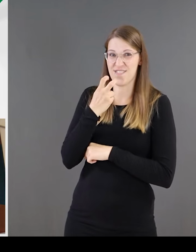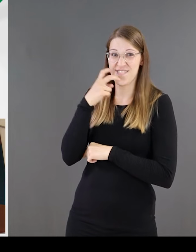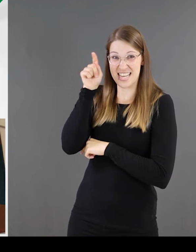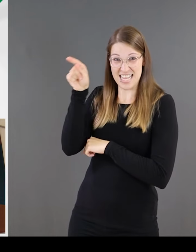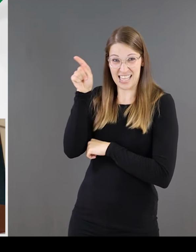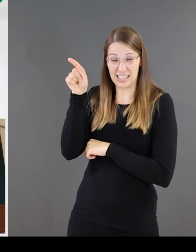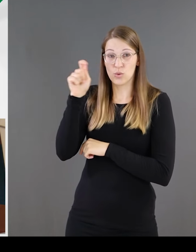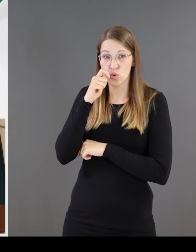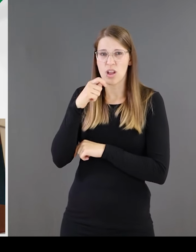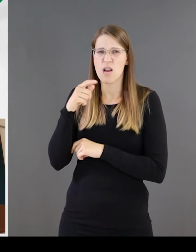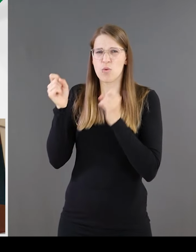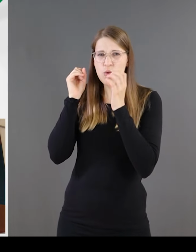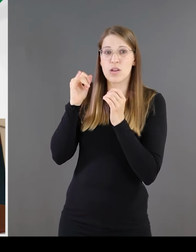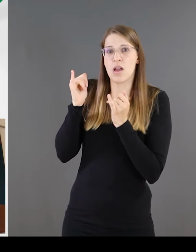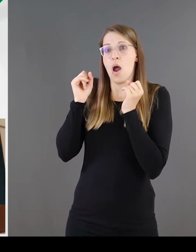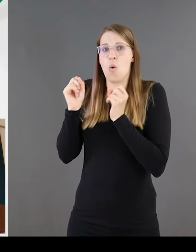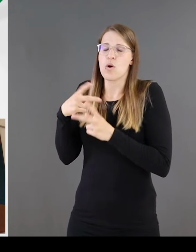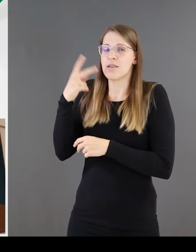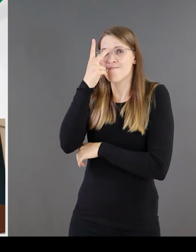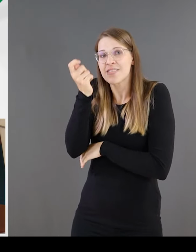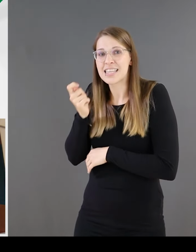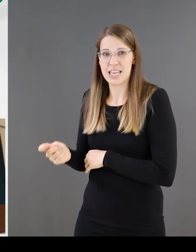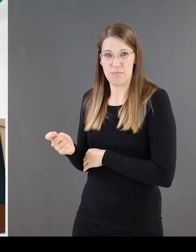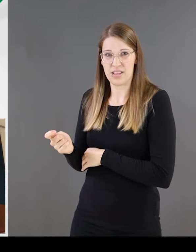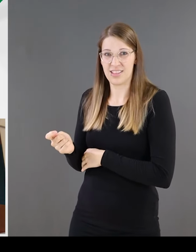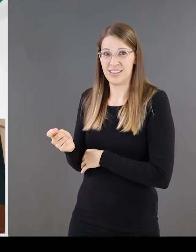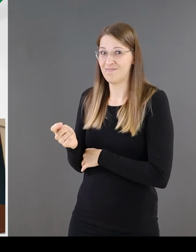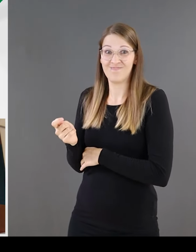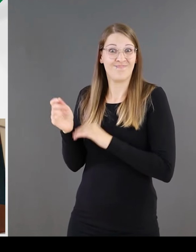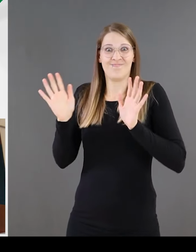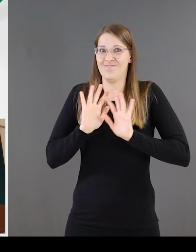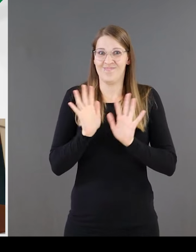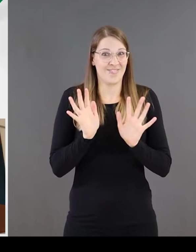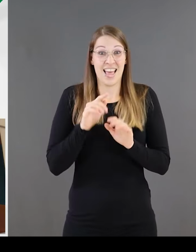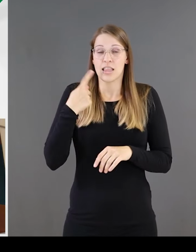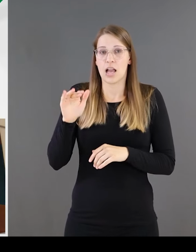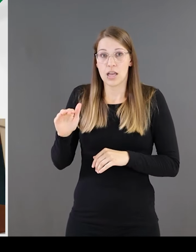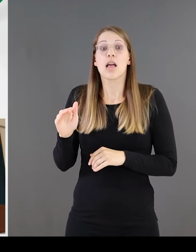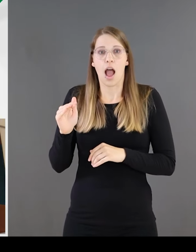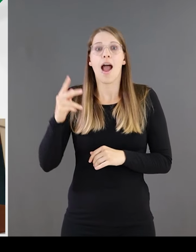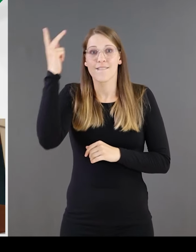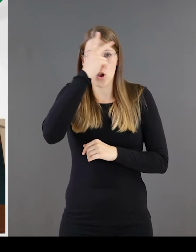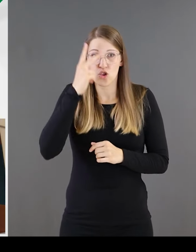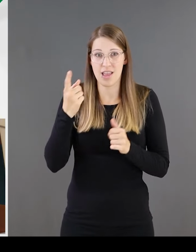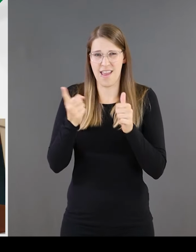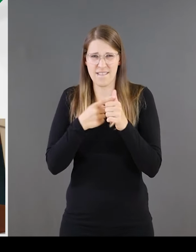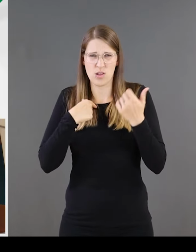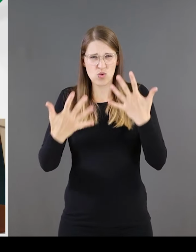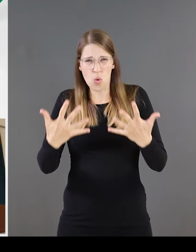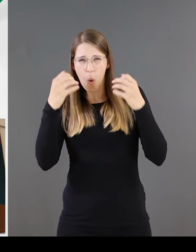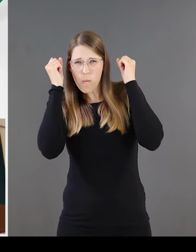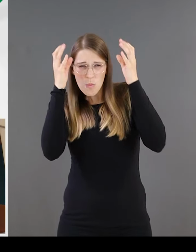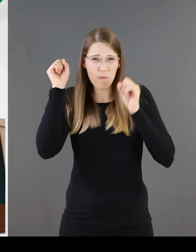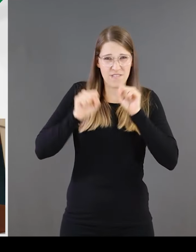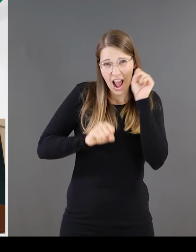ist, dass man nachgibt und dem Kind diesen Lutscher kauft. Denn dann verinnerlichen die Kinder, wenn ich lang genug schreie, dann